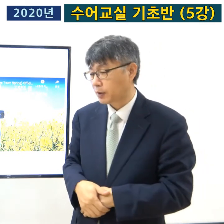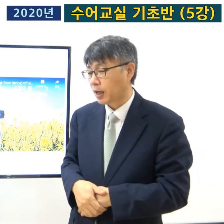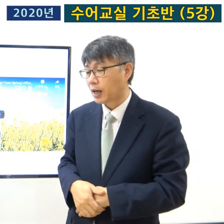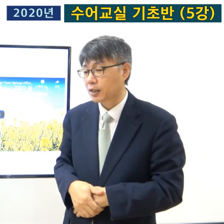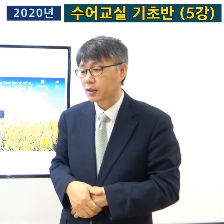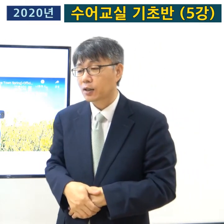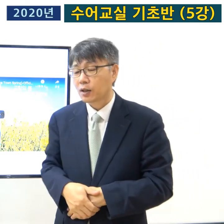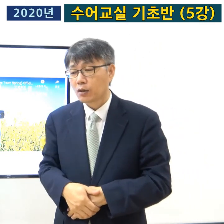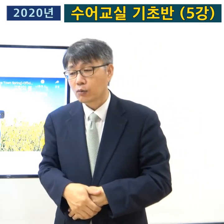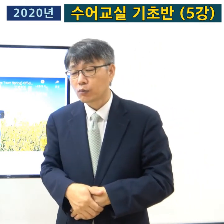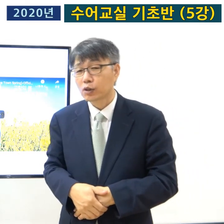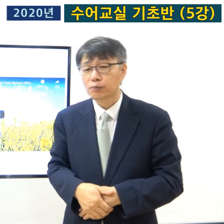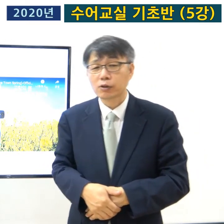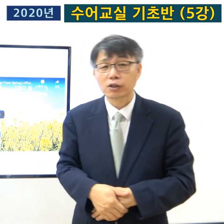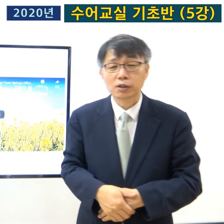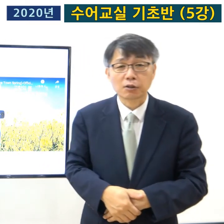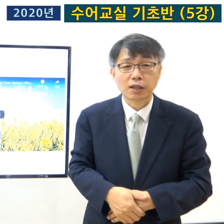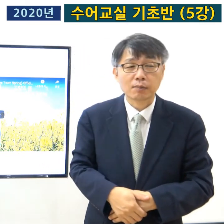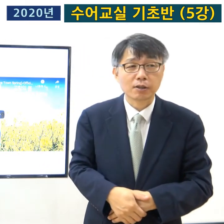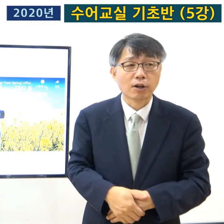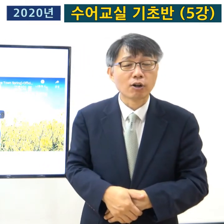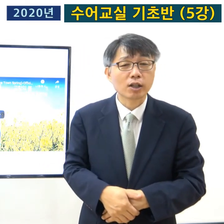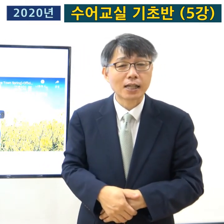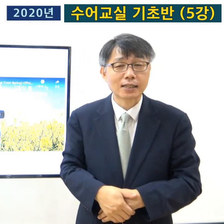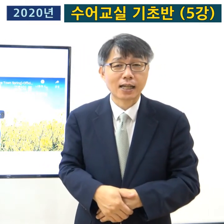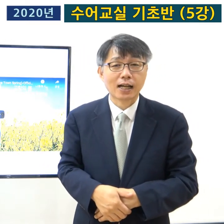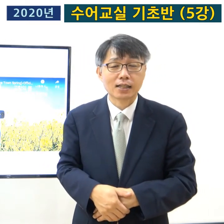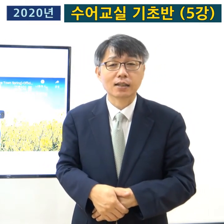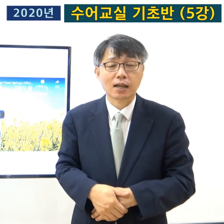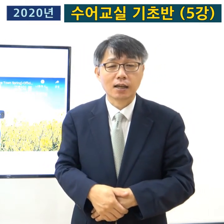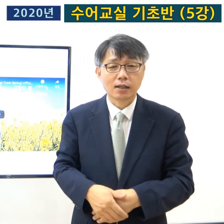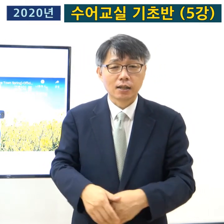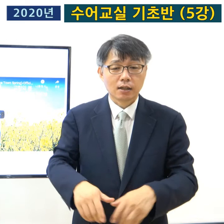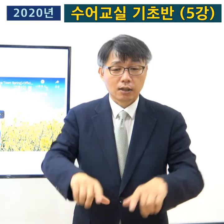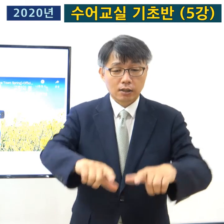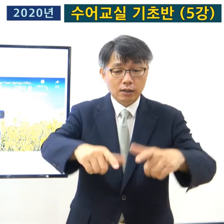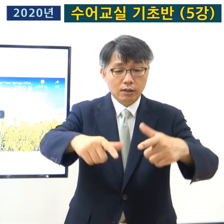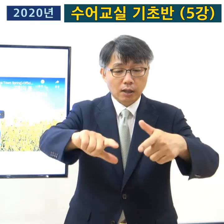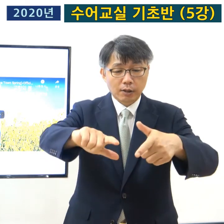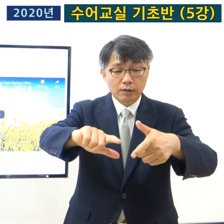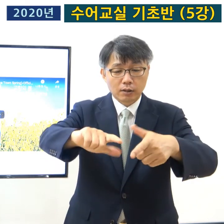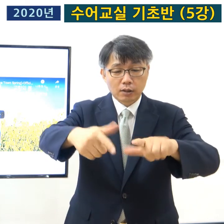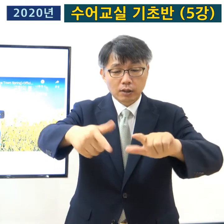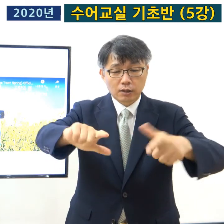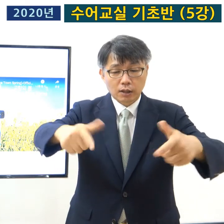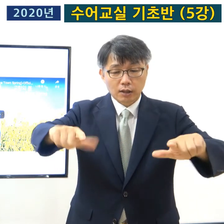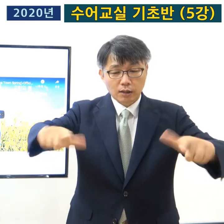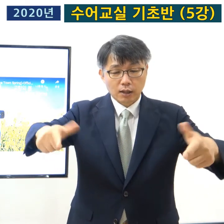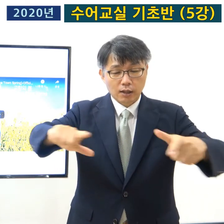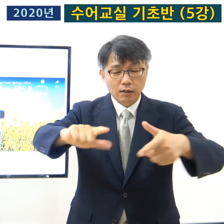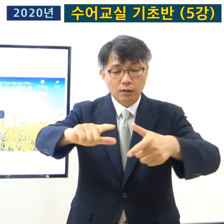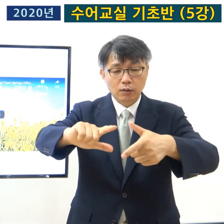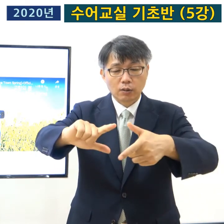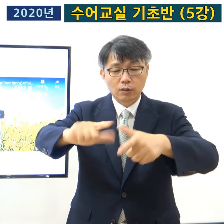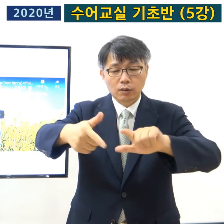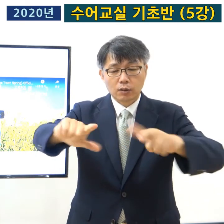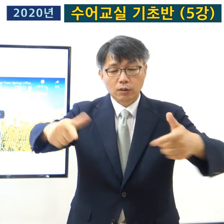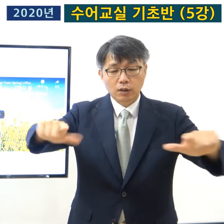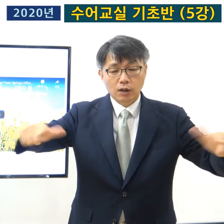있습니다. 울긋불긋은 어떻게 하면 여러 가지 색깔 이렇게 하면 이렇게 엇갈리면